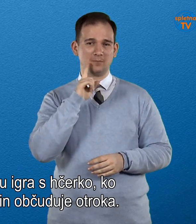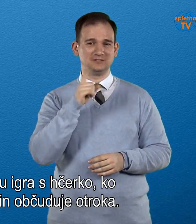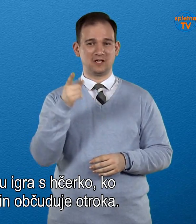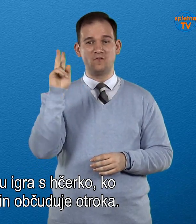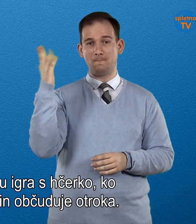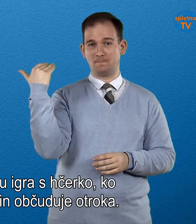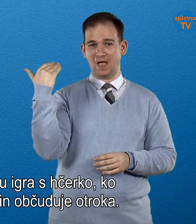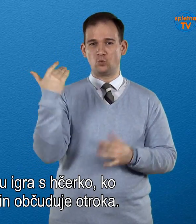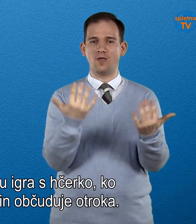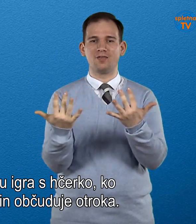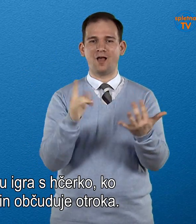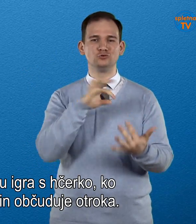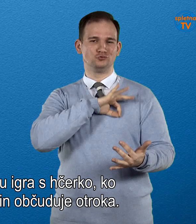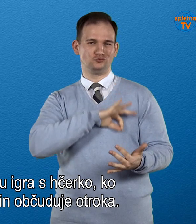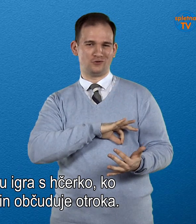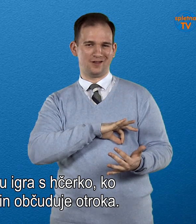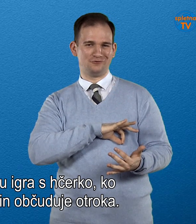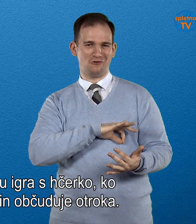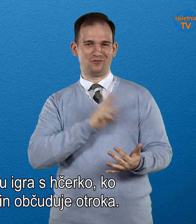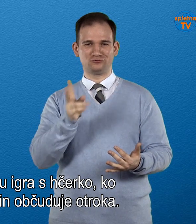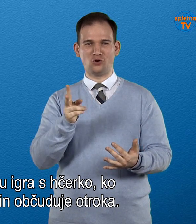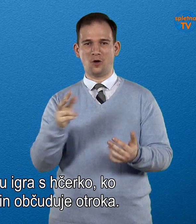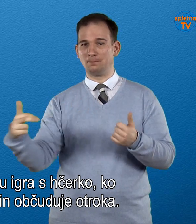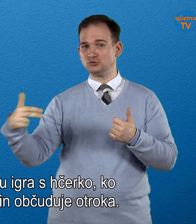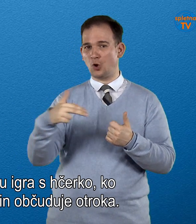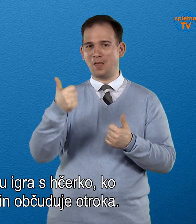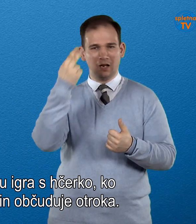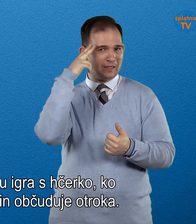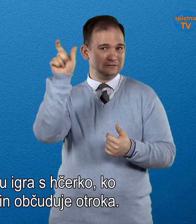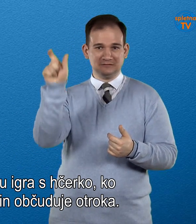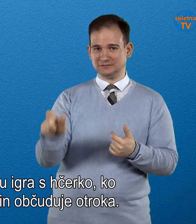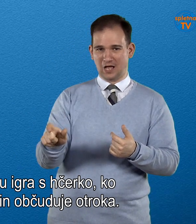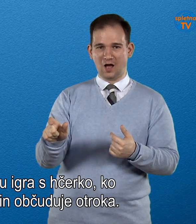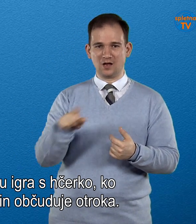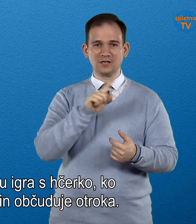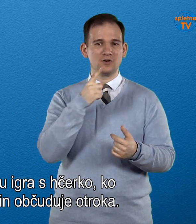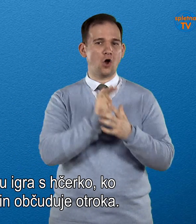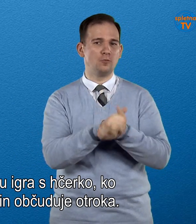Mamica se v parku igra s svojo hčerko, ko pristopi neznanka in občuduje otroka.